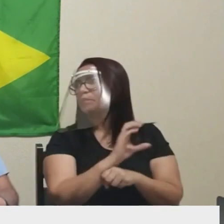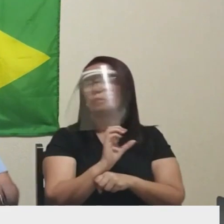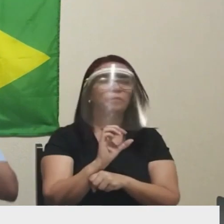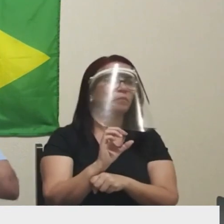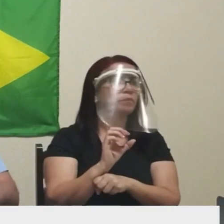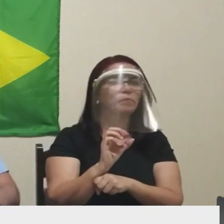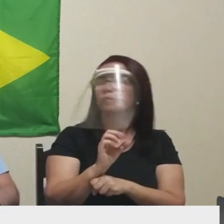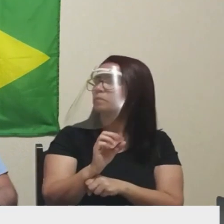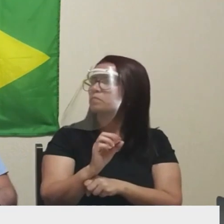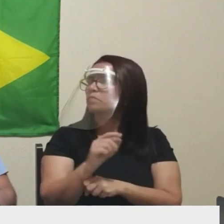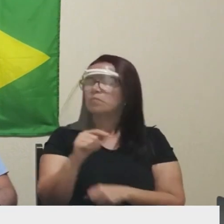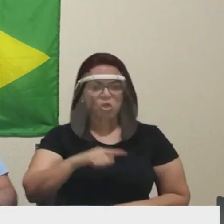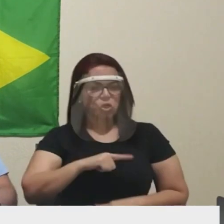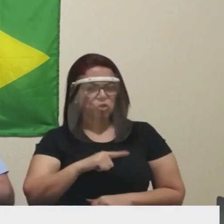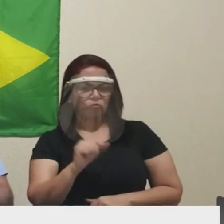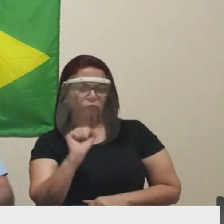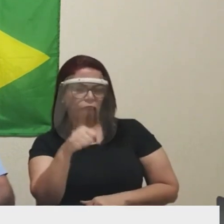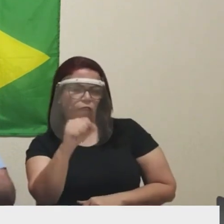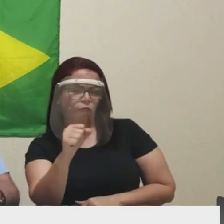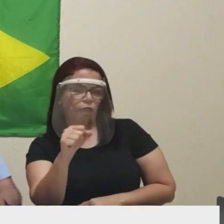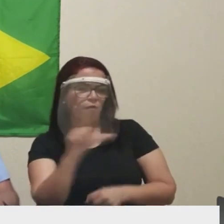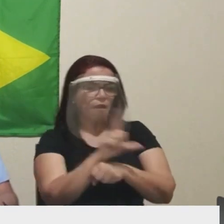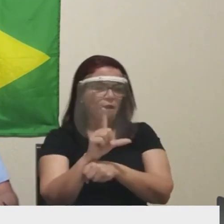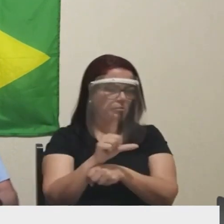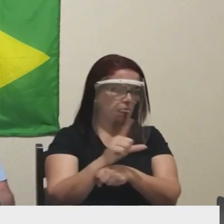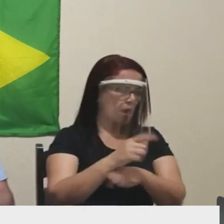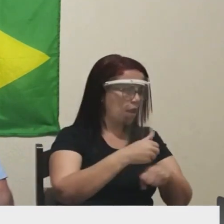fora daquela relação, se for rodovia federal, está